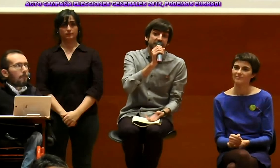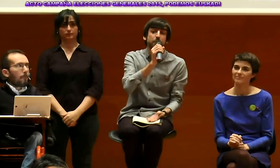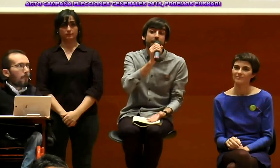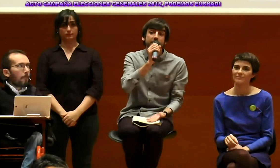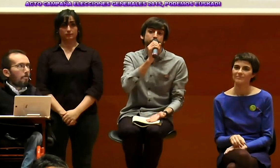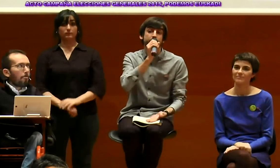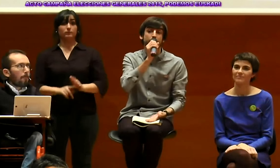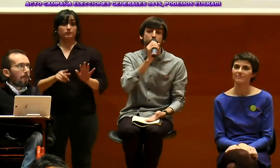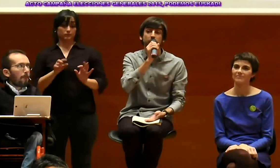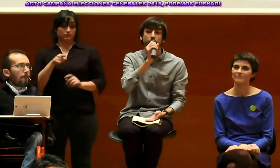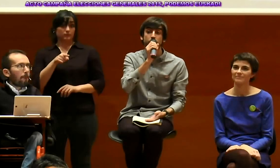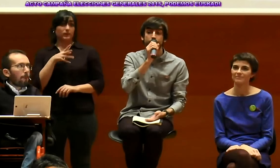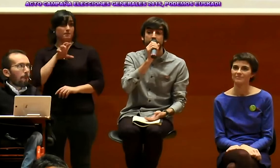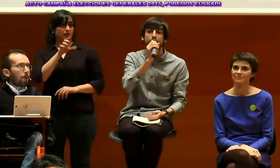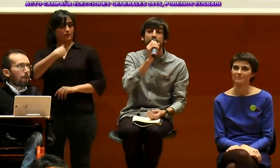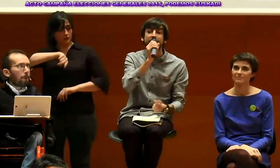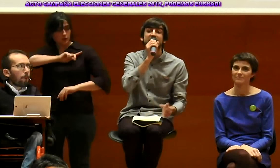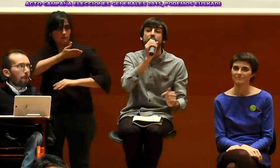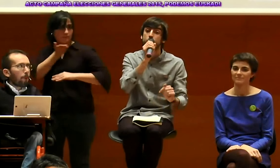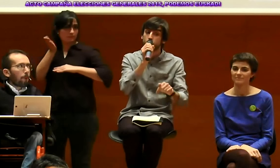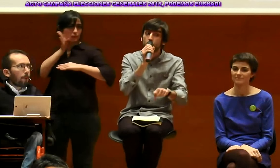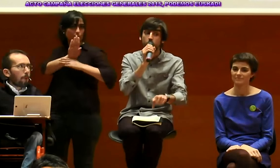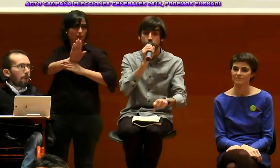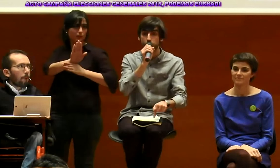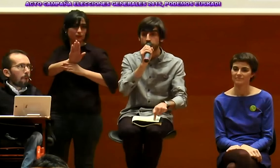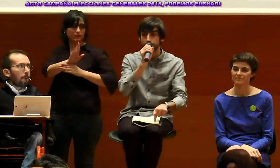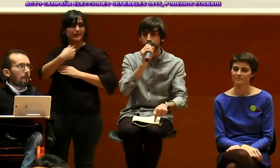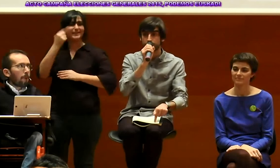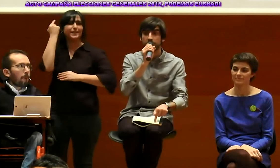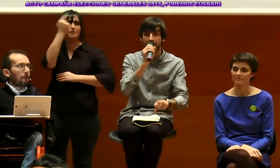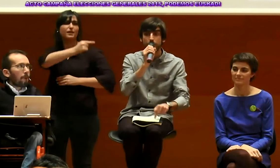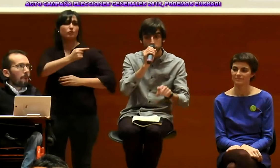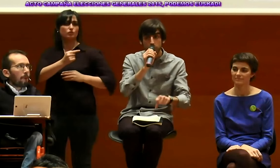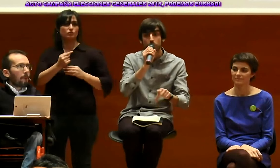Y este es el país que proponemos, el país que sabemos cómo construir,